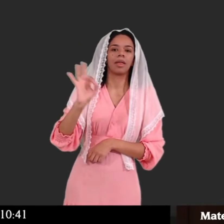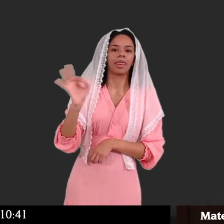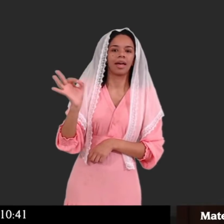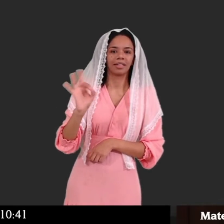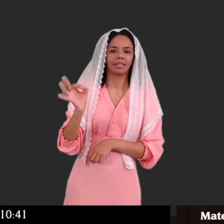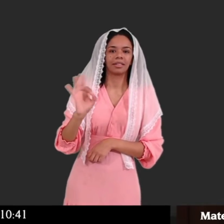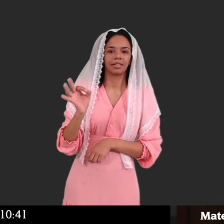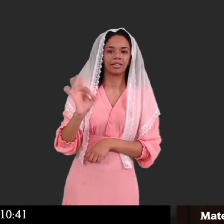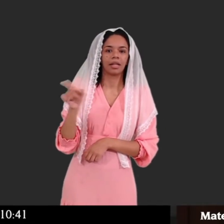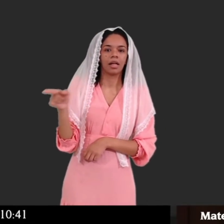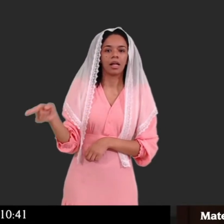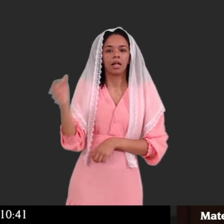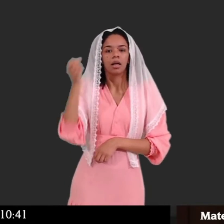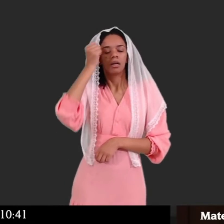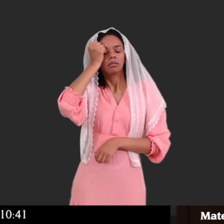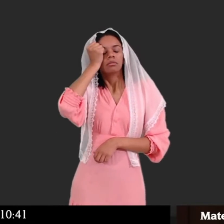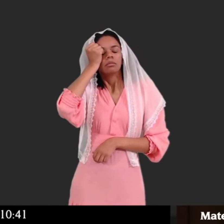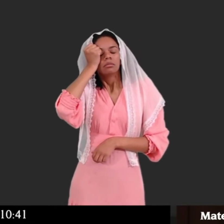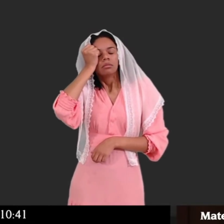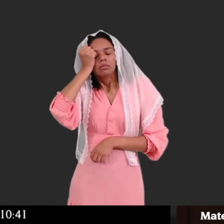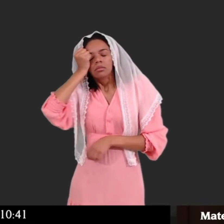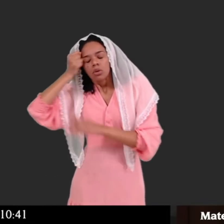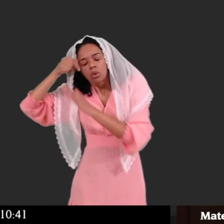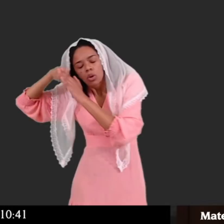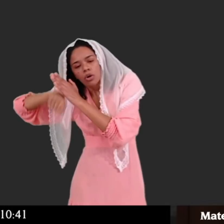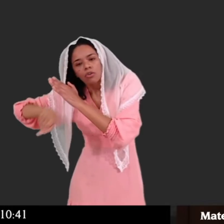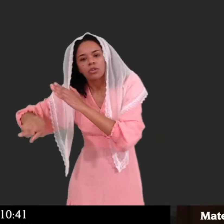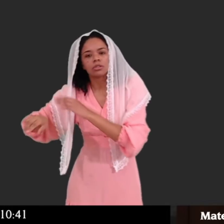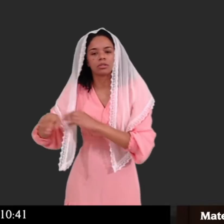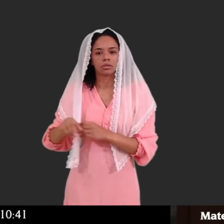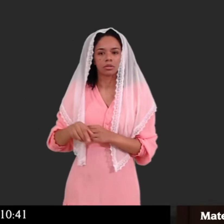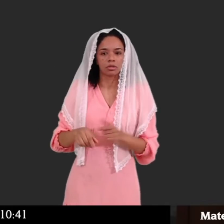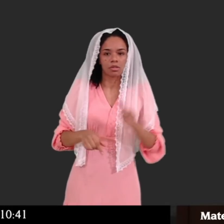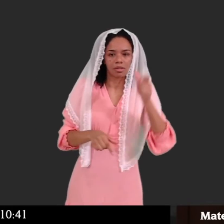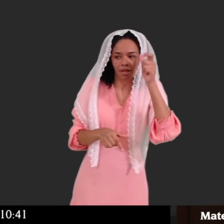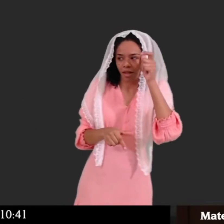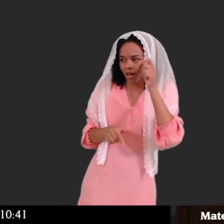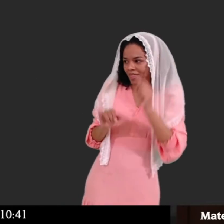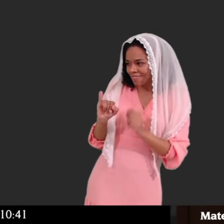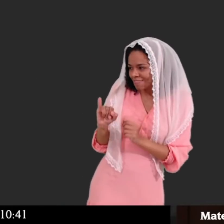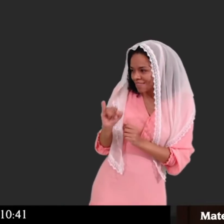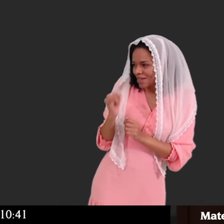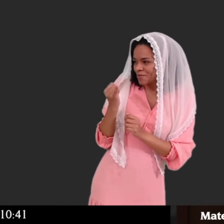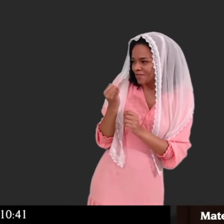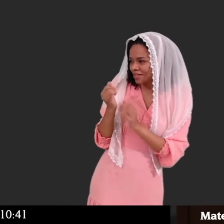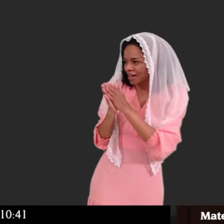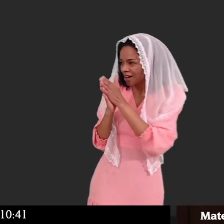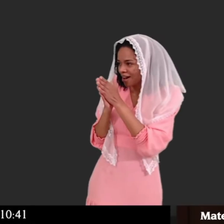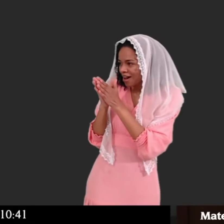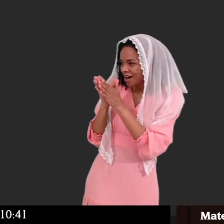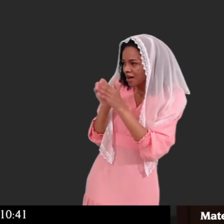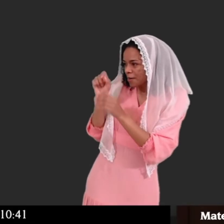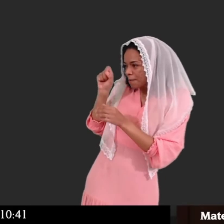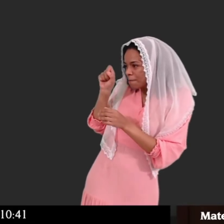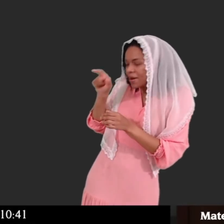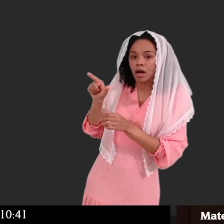ali houve o primeiro sono profundo, e o inimigo semeou uma semente má, tão má